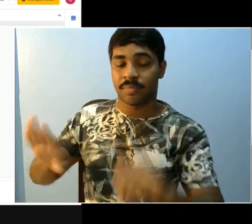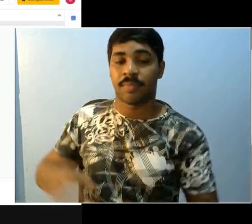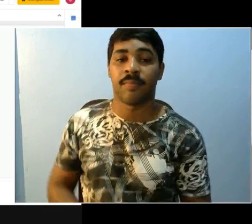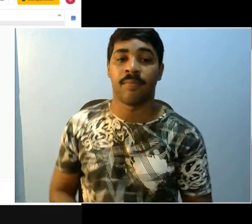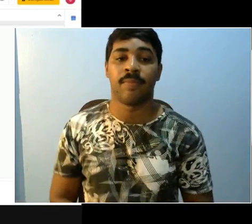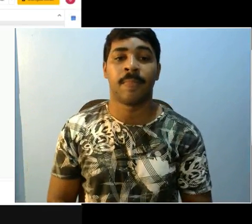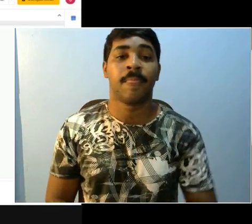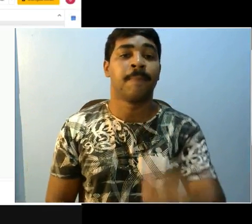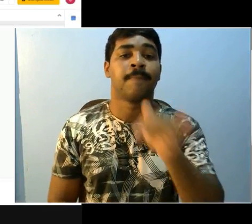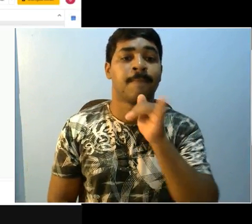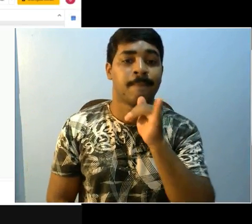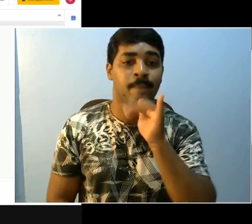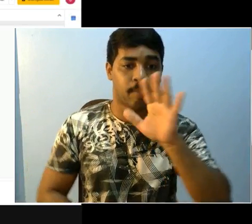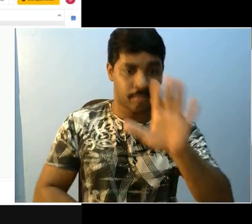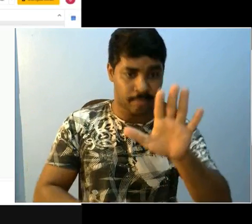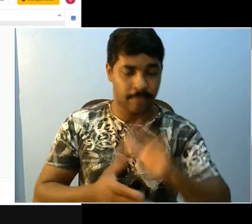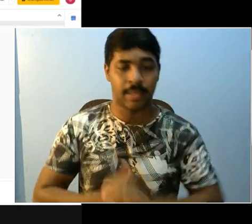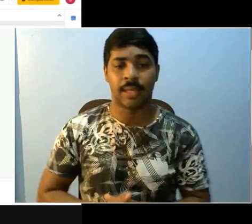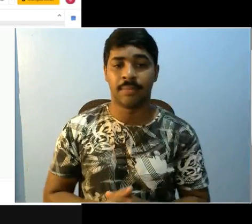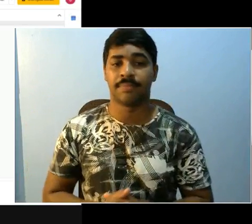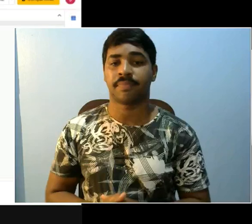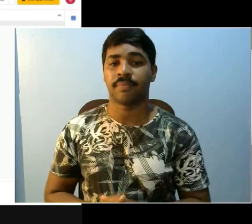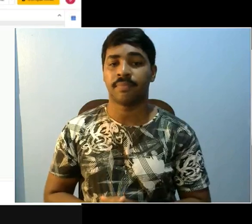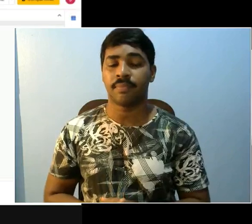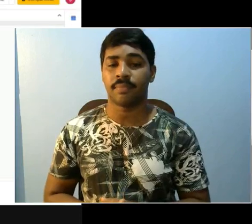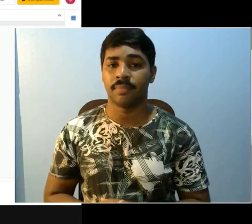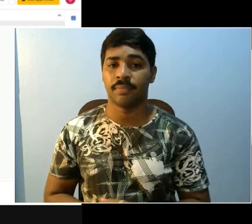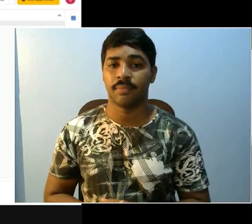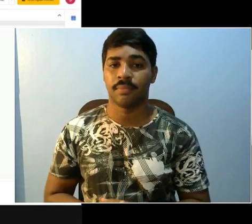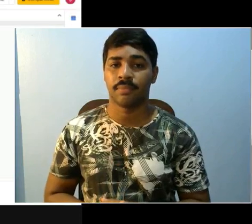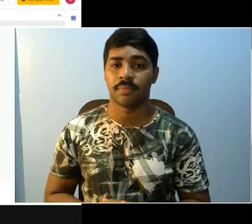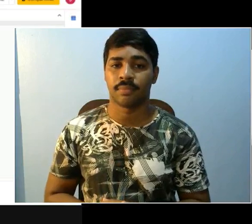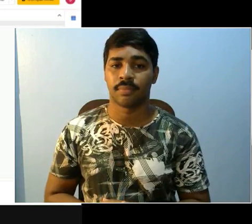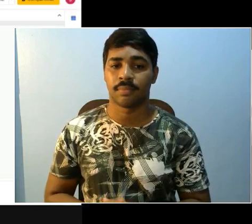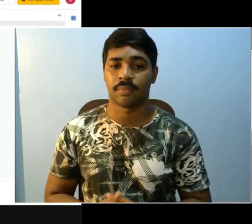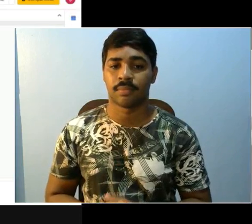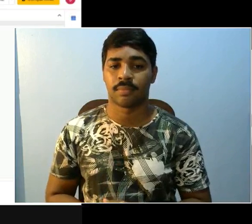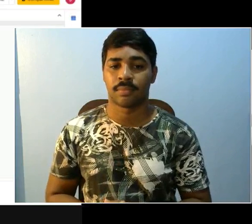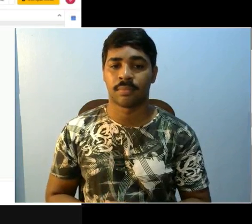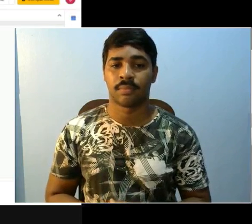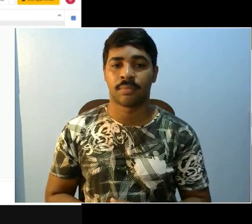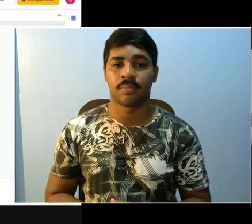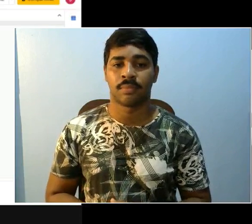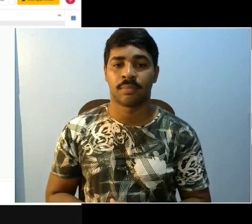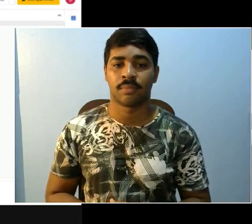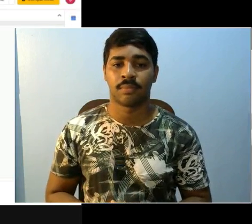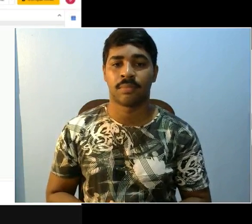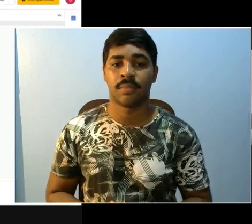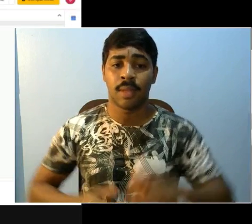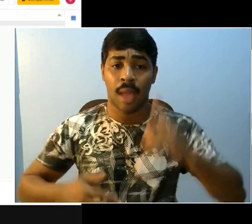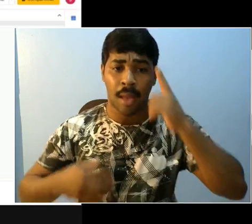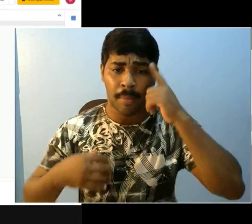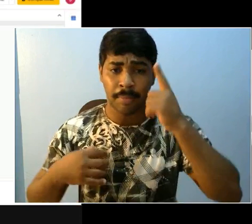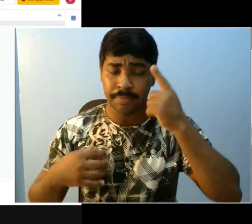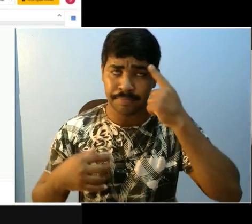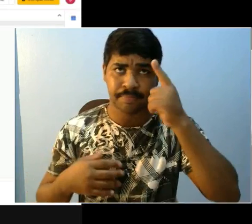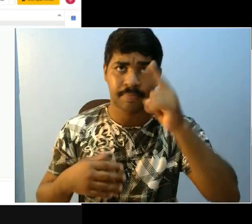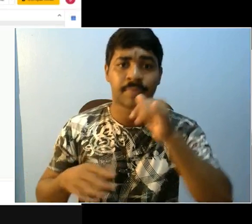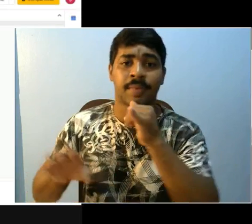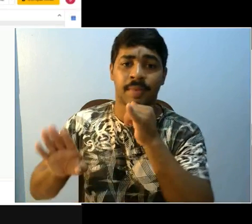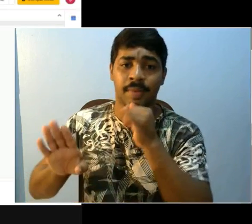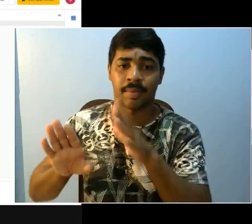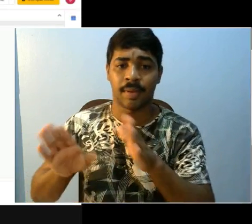Vamos supor, hipoteticamente, vamos lá, que a força máxima do atrito estático, e se